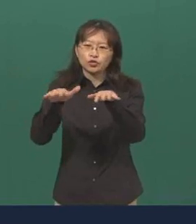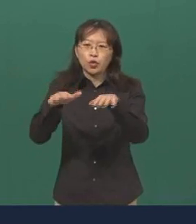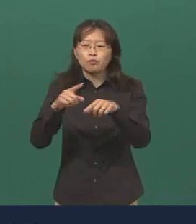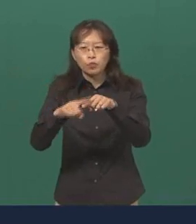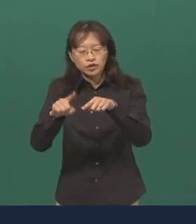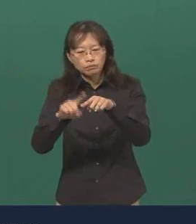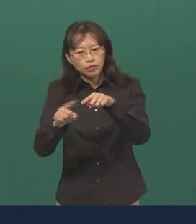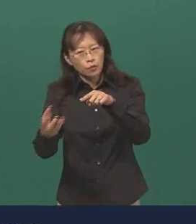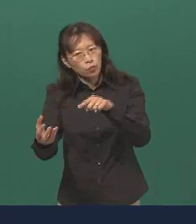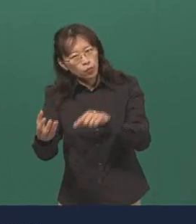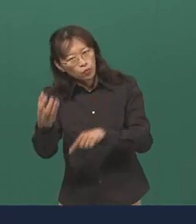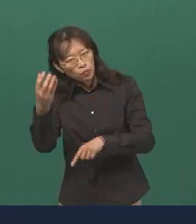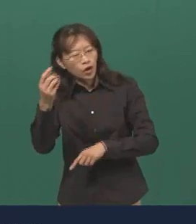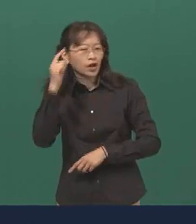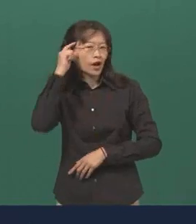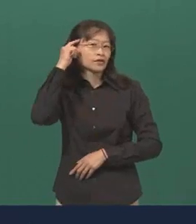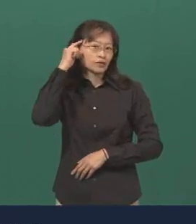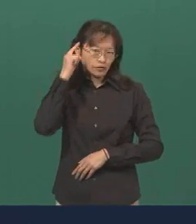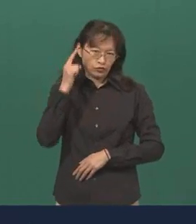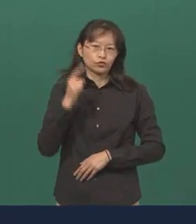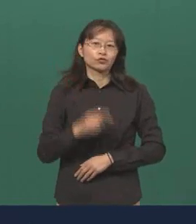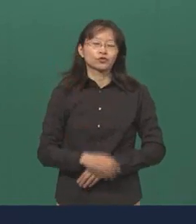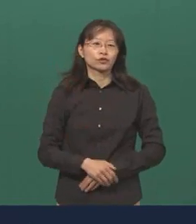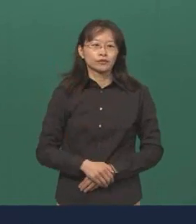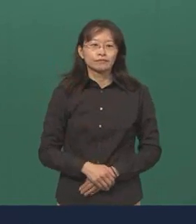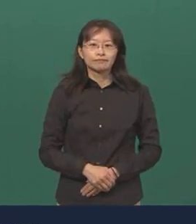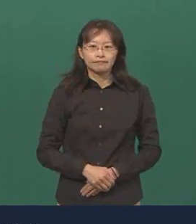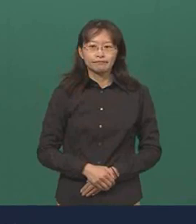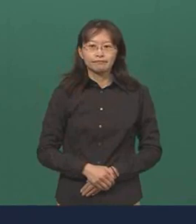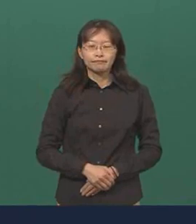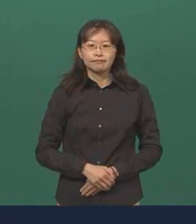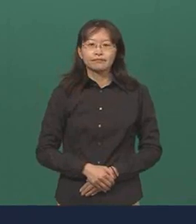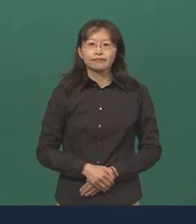響が出始めているとしています。